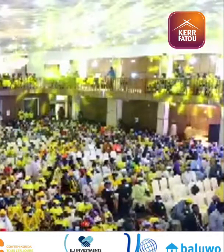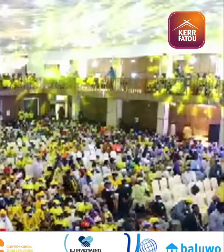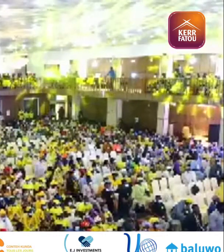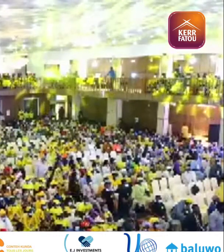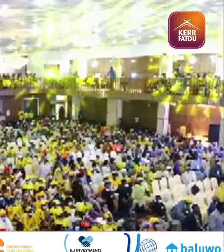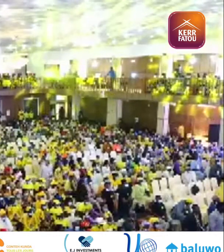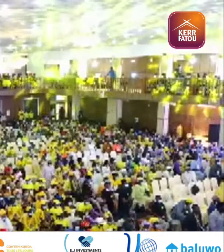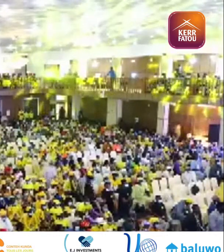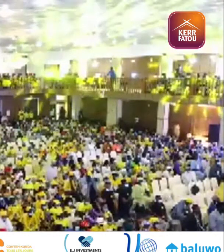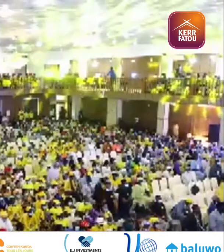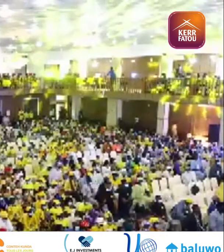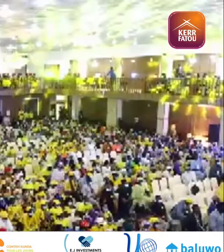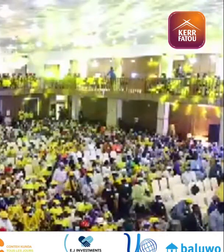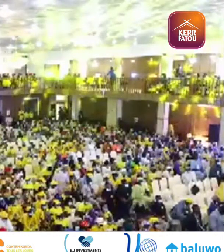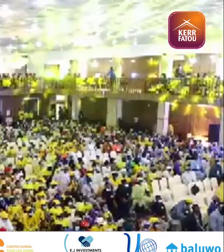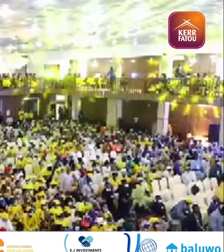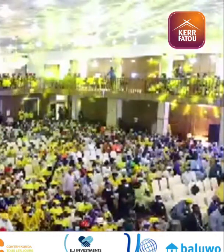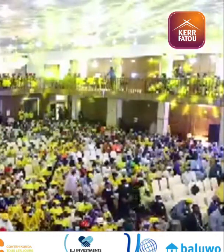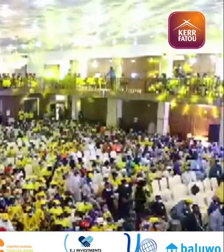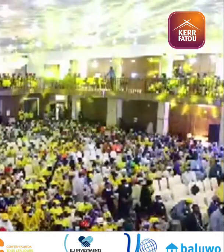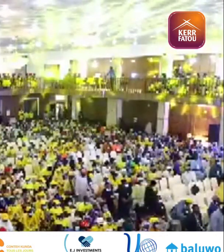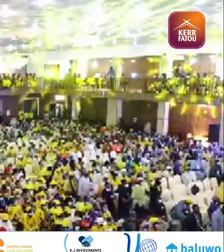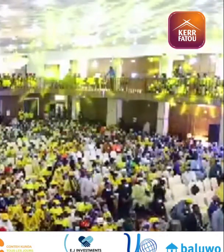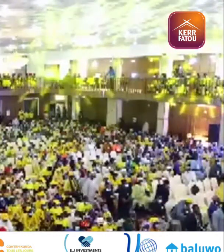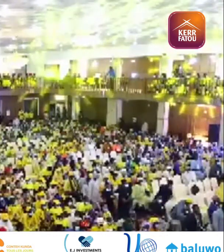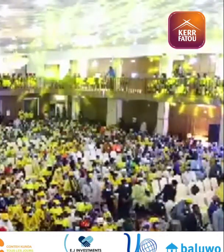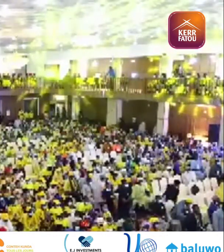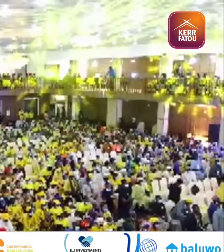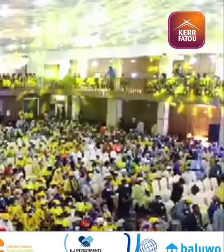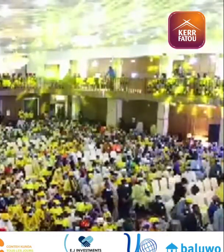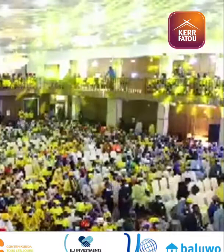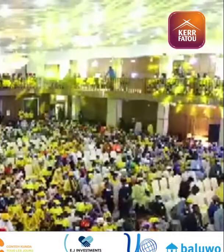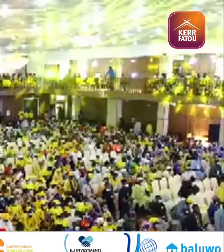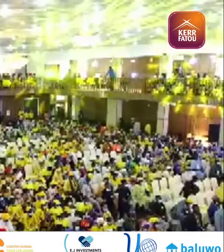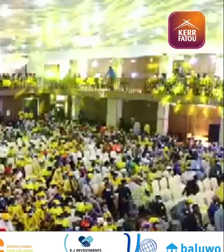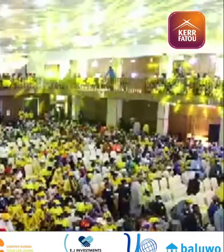janto. So mbal be kontona